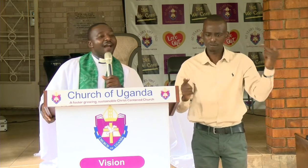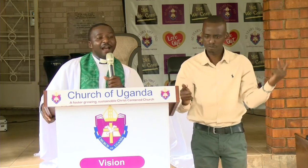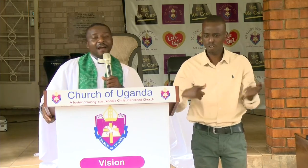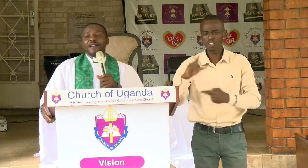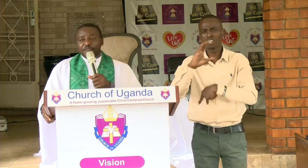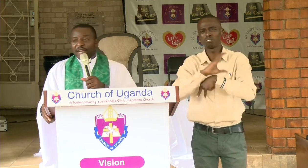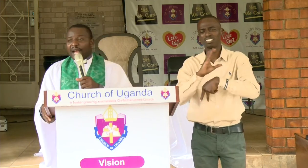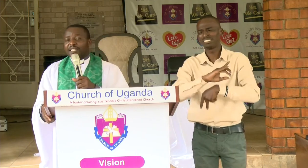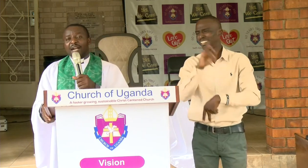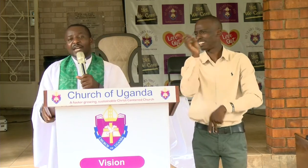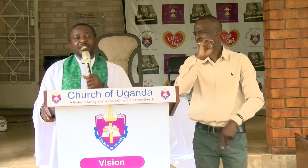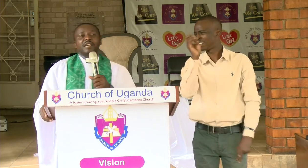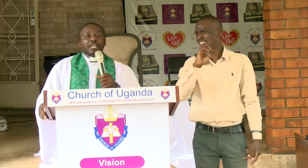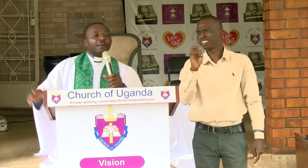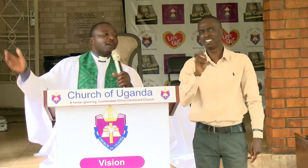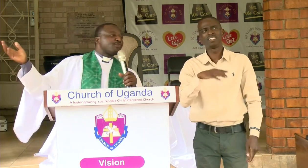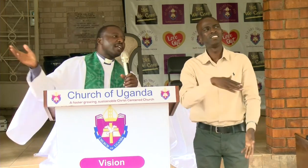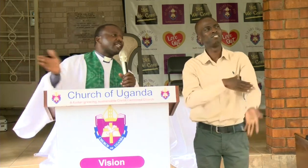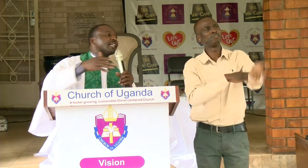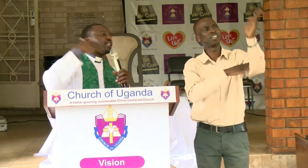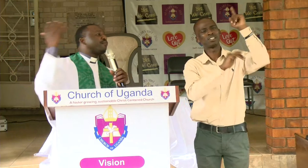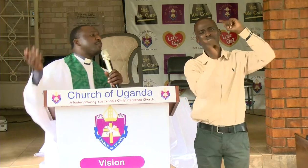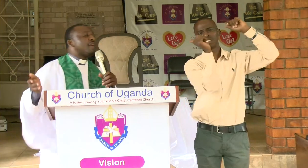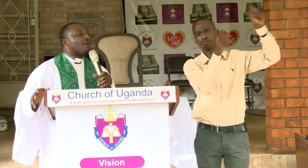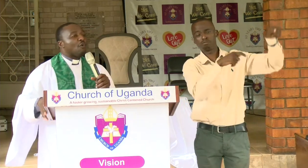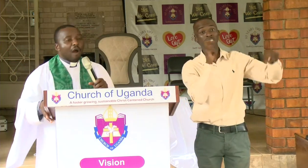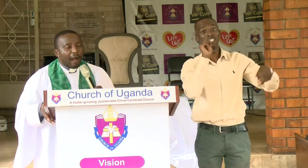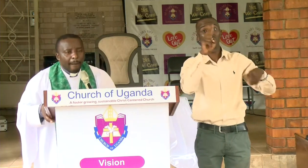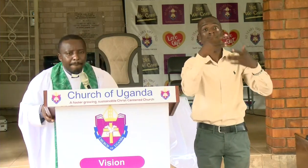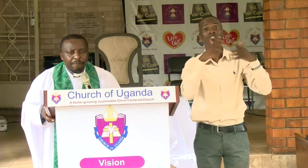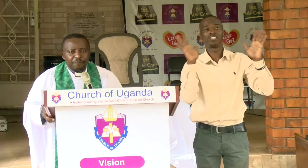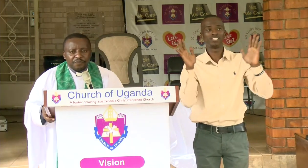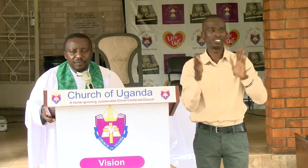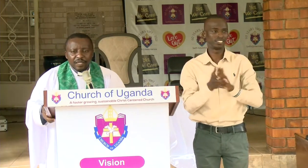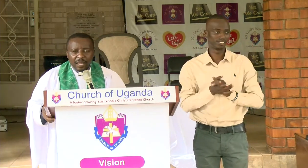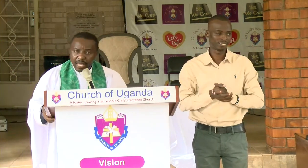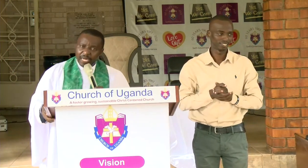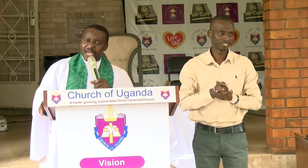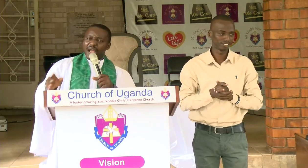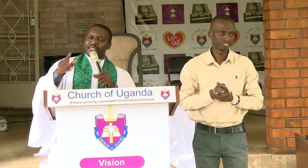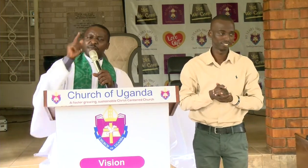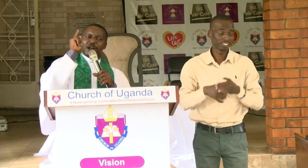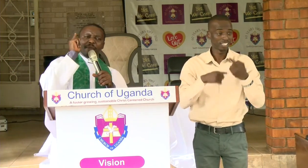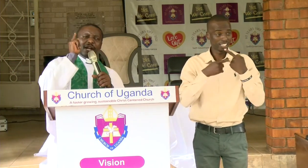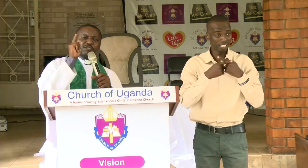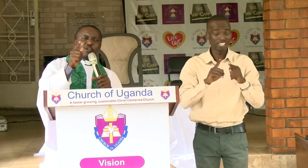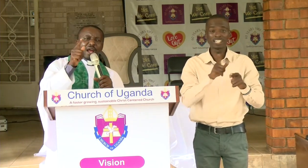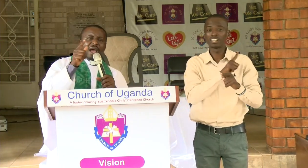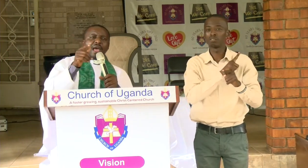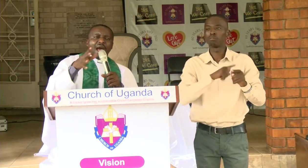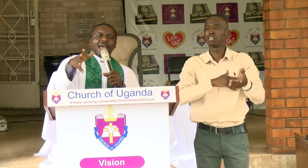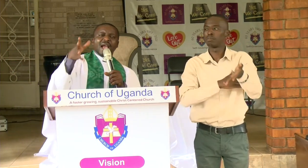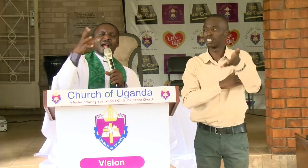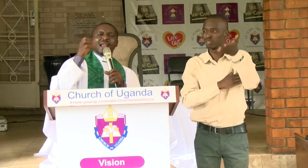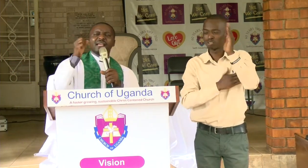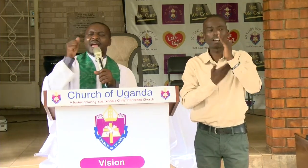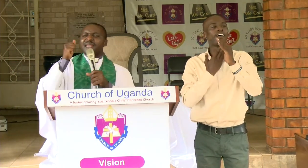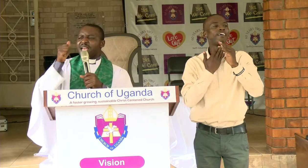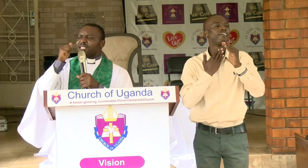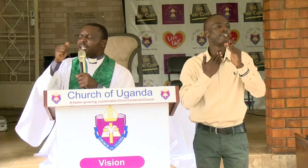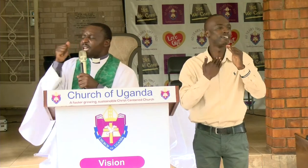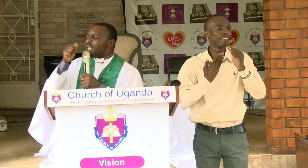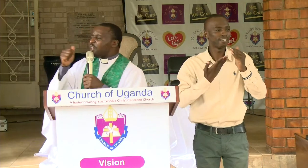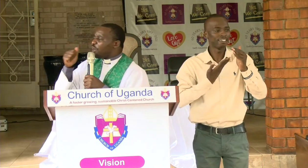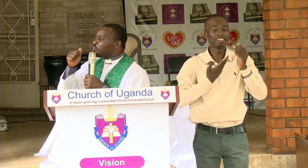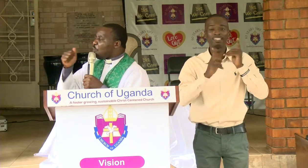nti feeka ate kakati kebaatuleetera TV byaggwa. Naye ng'ate Mukama Katonda ayagala